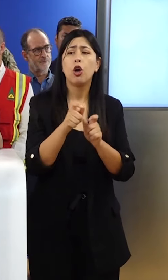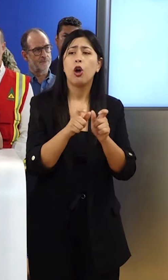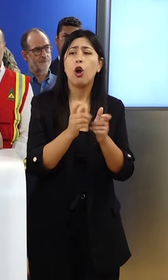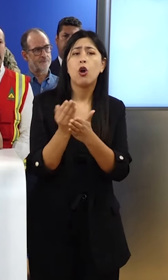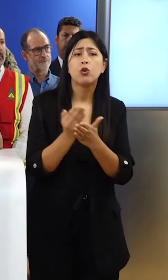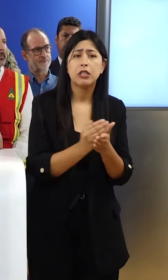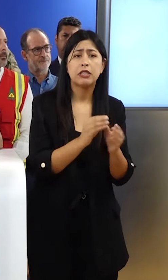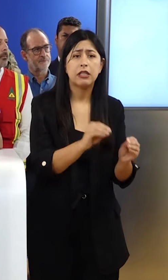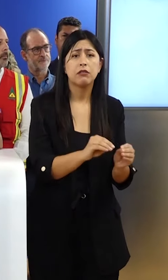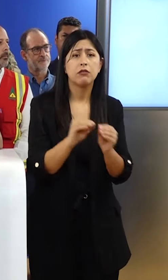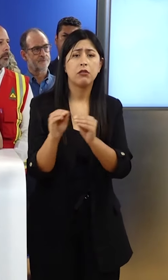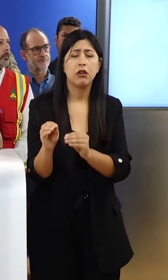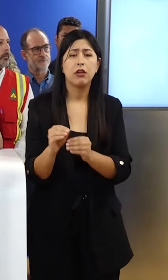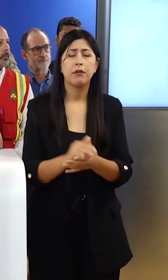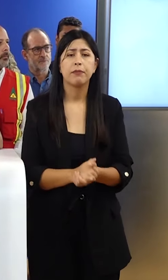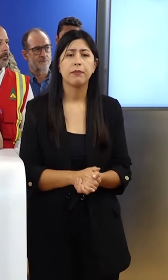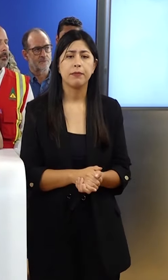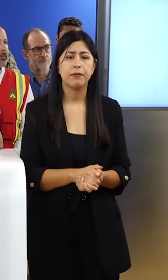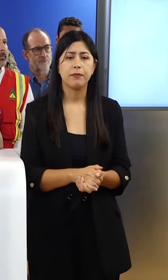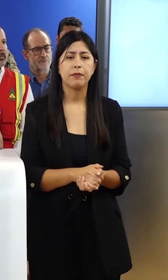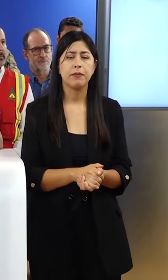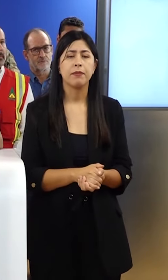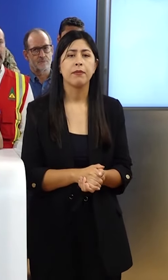con los traslados finalmente las personas